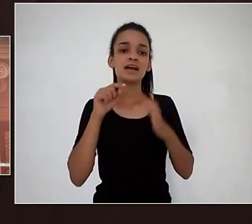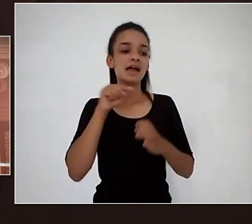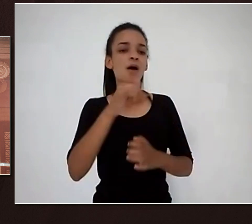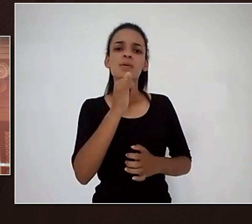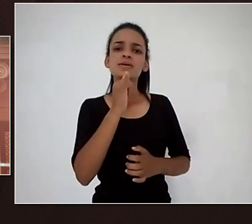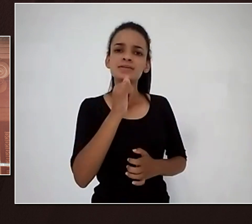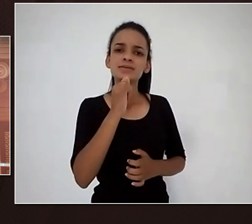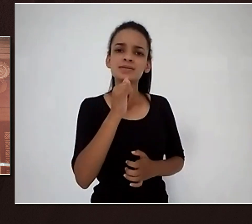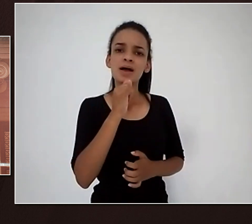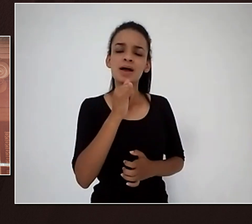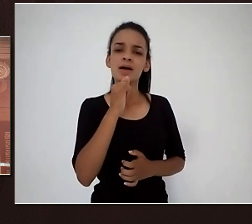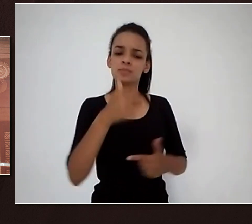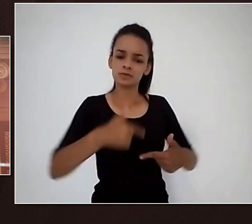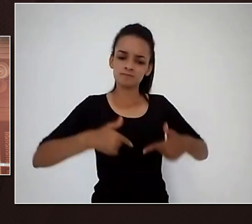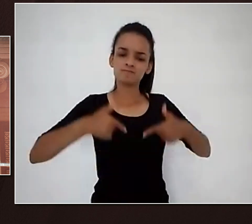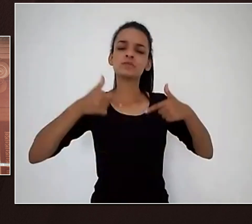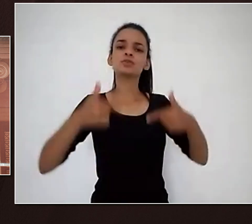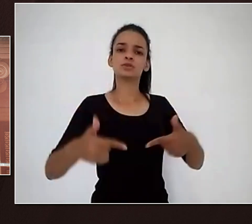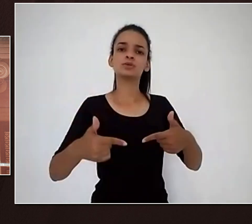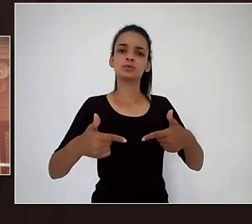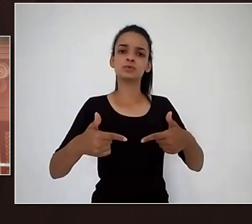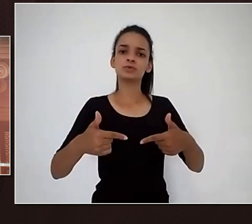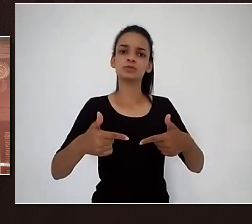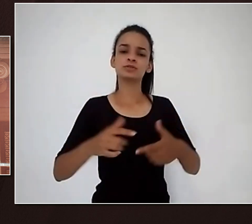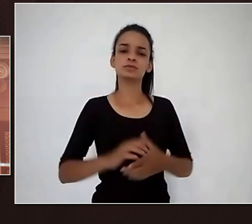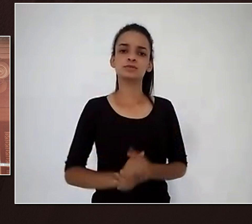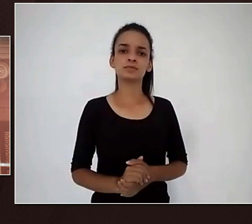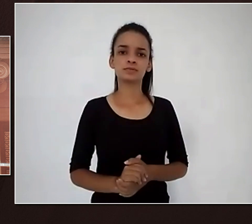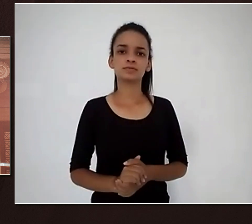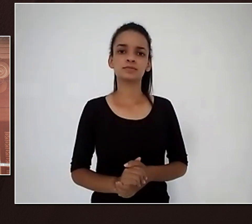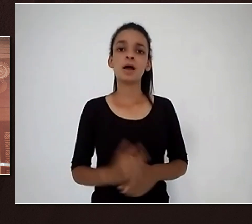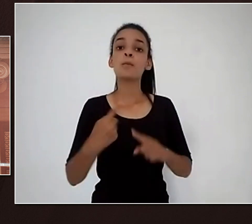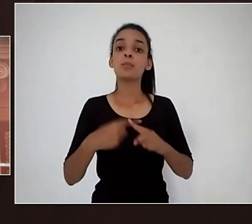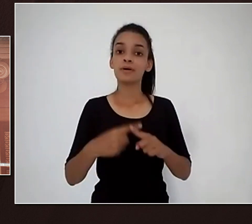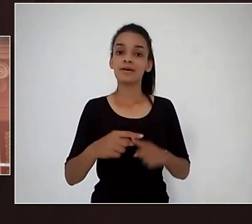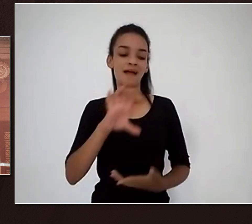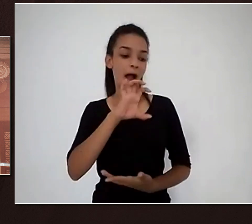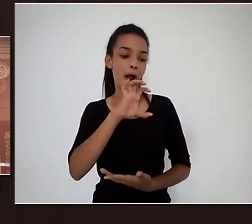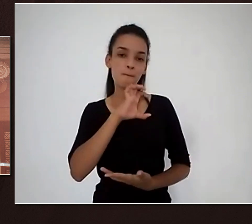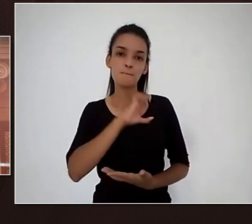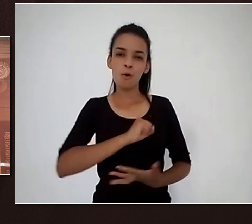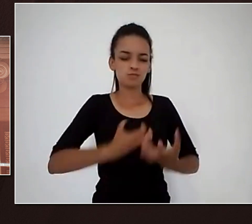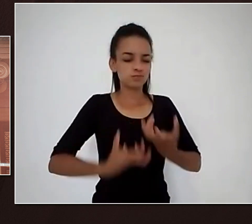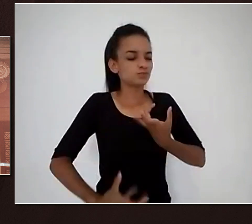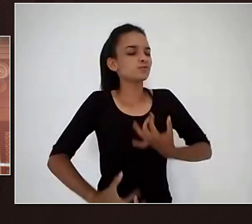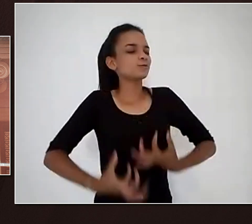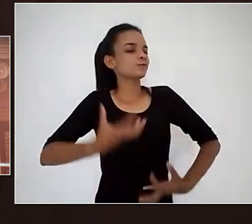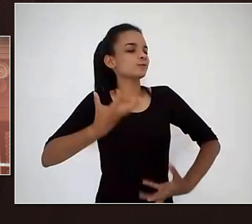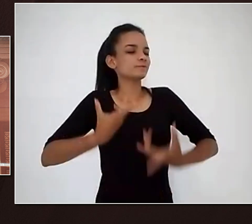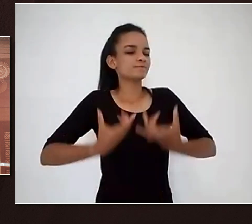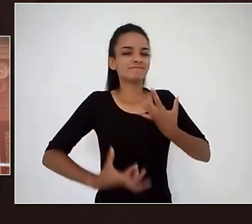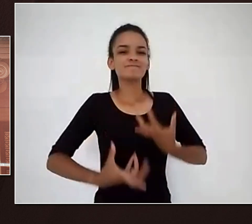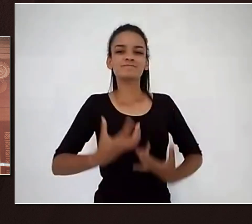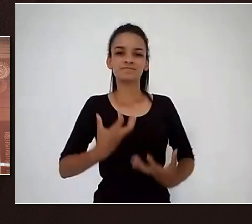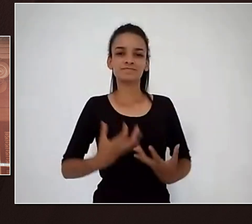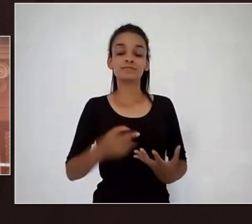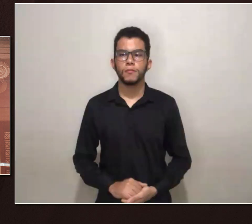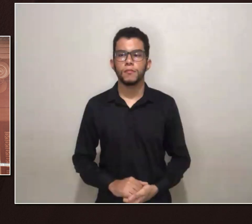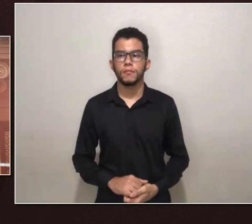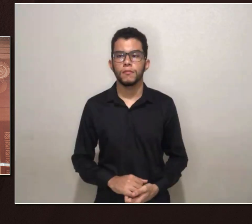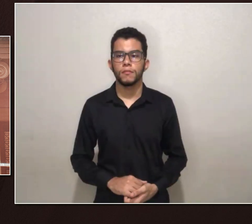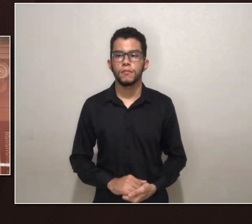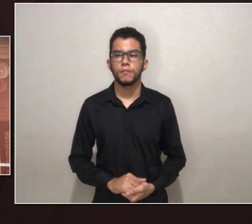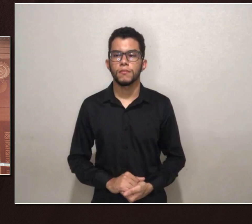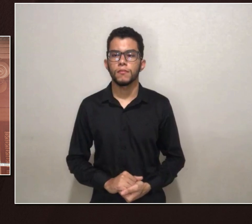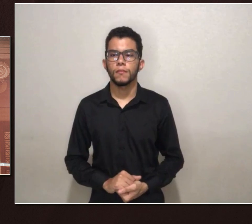são exemplos de ações movidas pelo primeiro amor. Esse era o primeiro amor. Isso está em Atos 13, 50